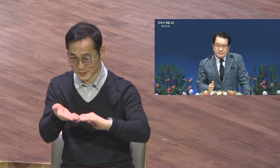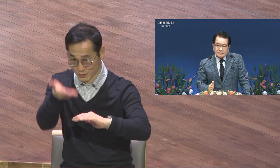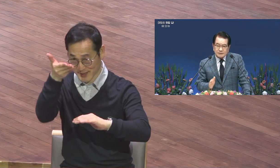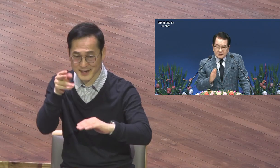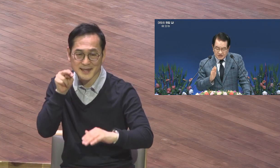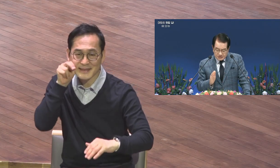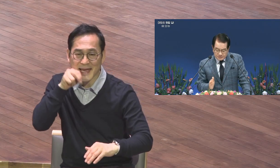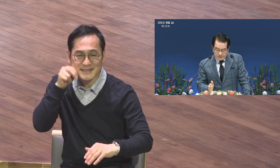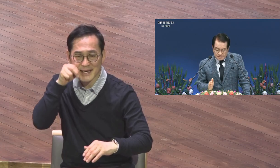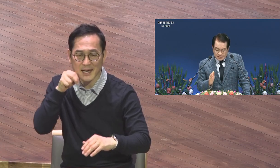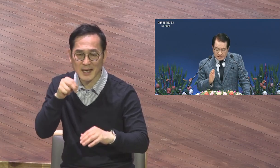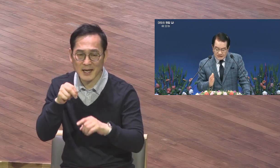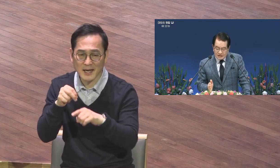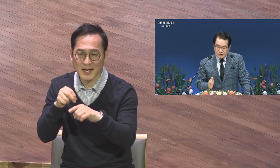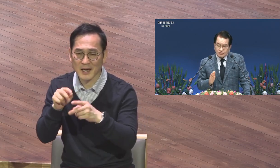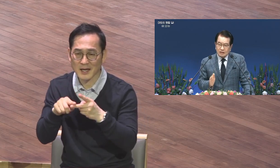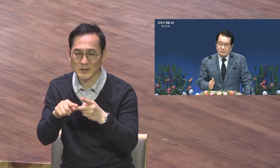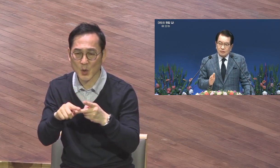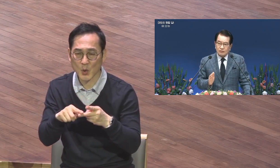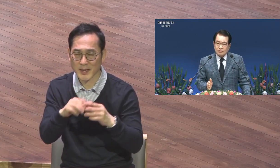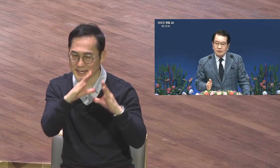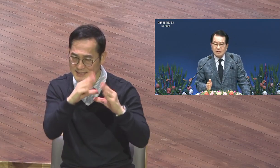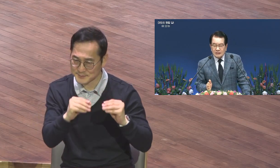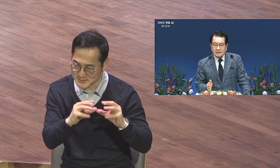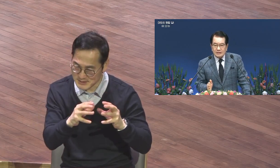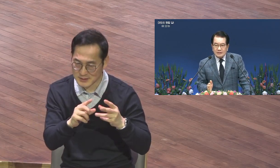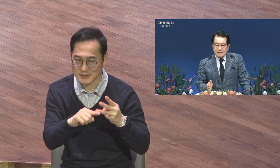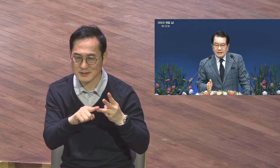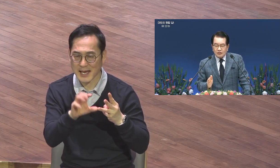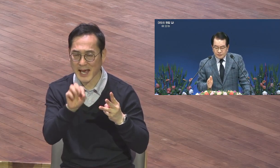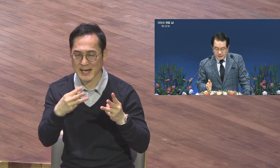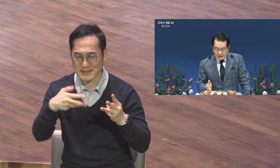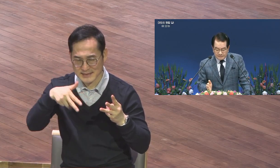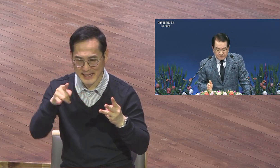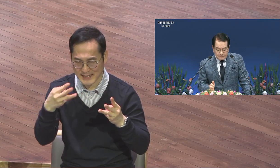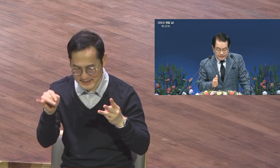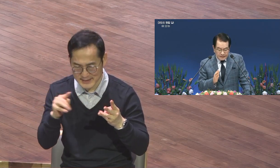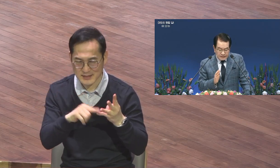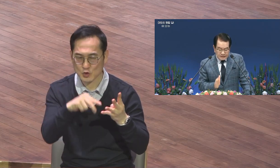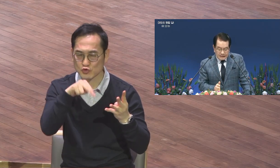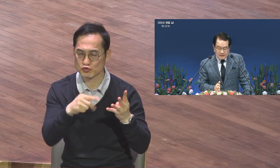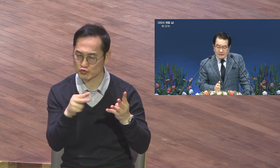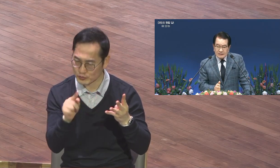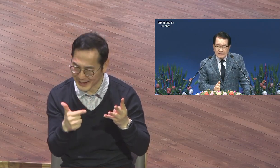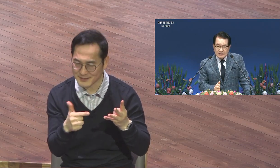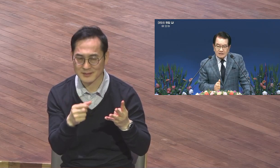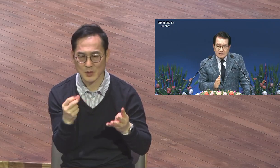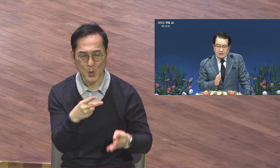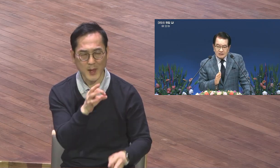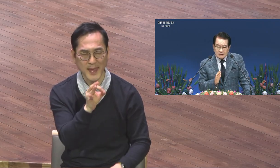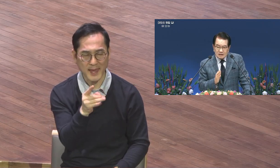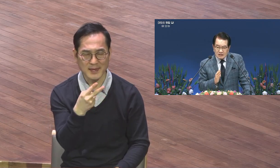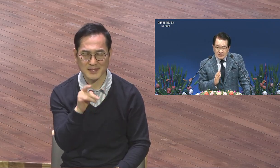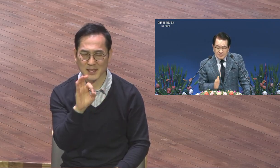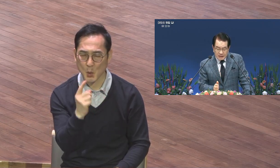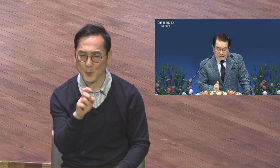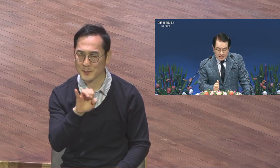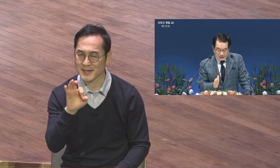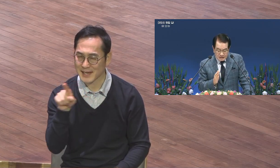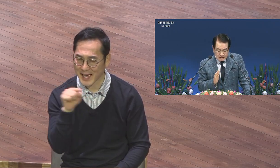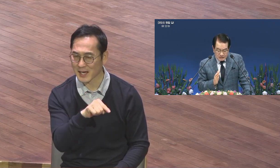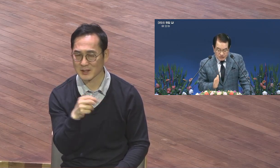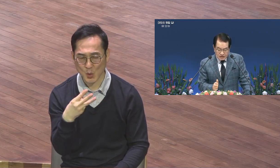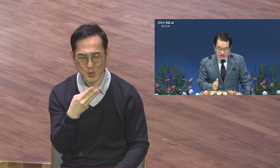나이지리아, 이집트, 알제리, 수단, 모로코, 에티오피아, 이 니제르,